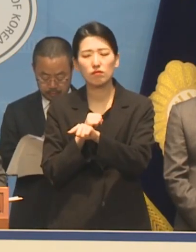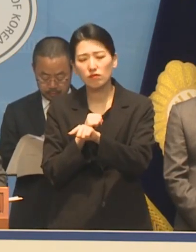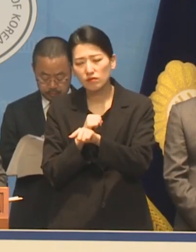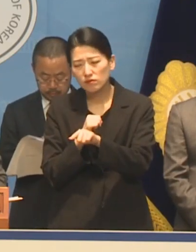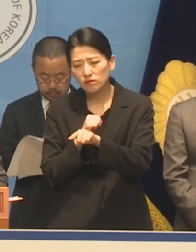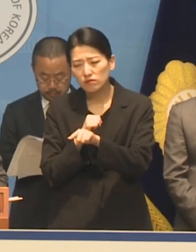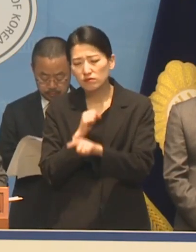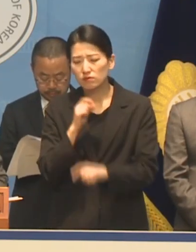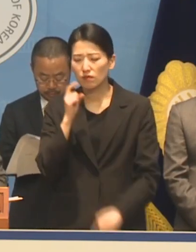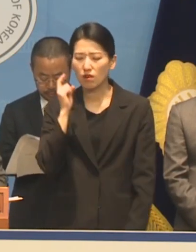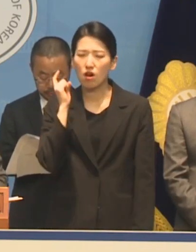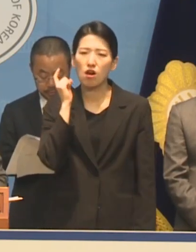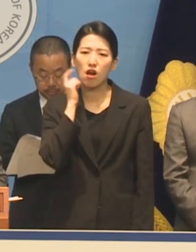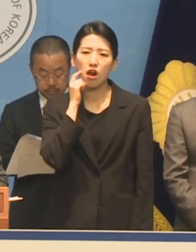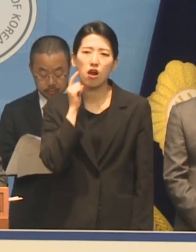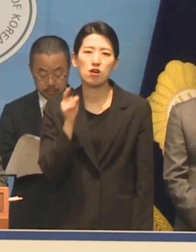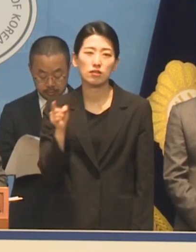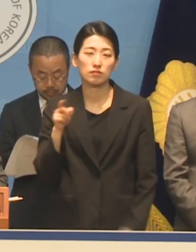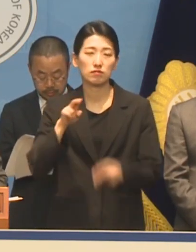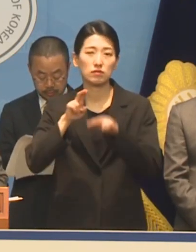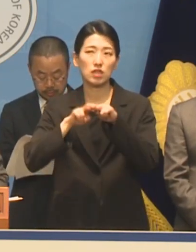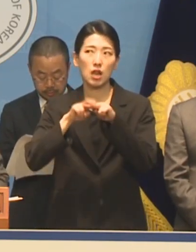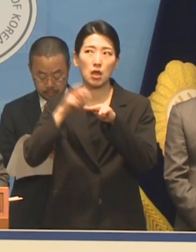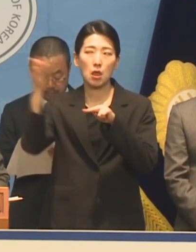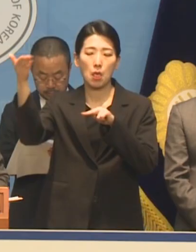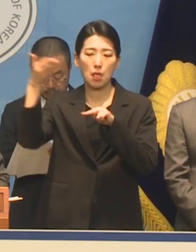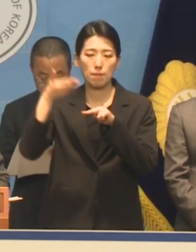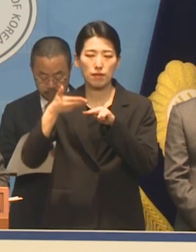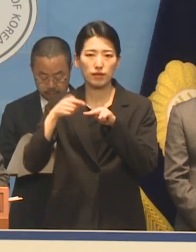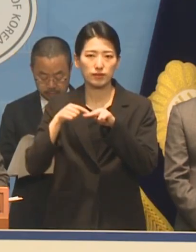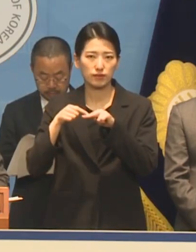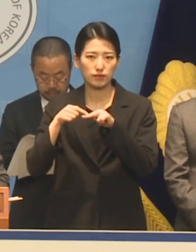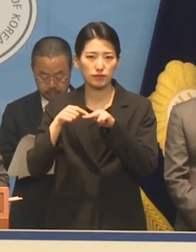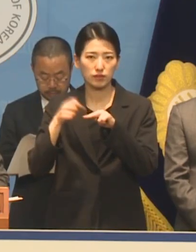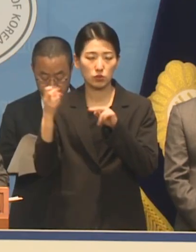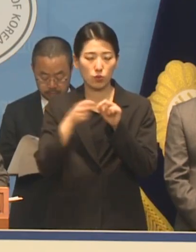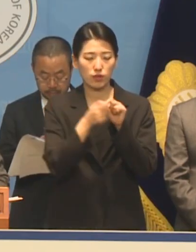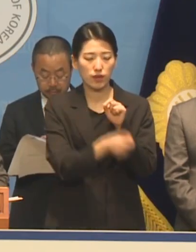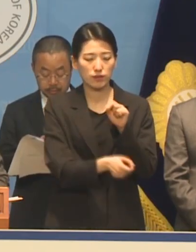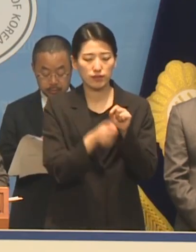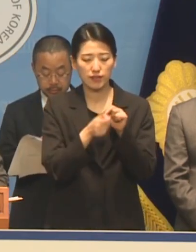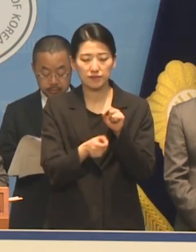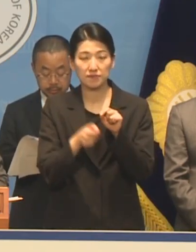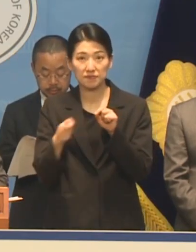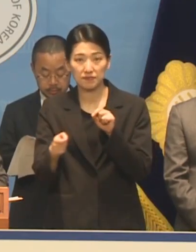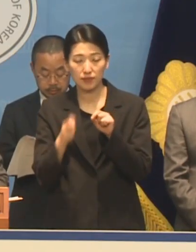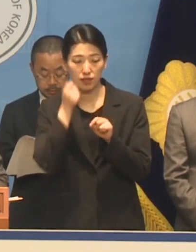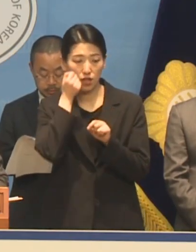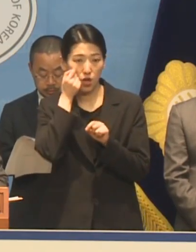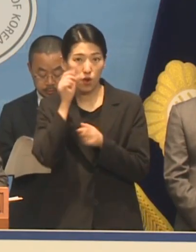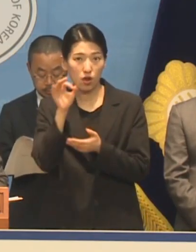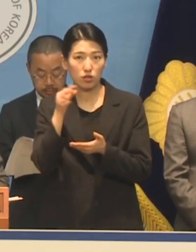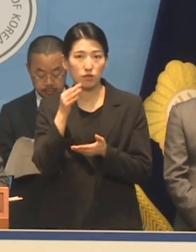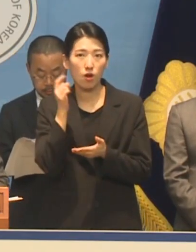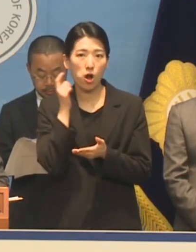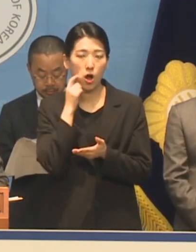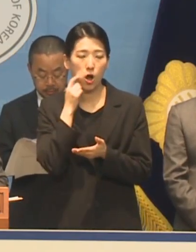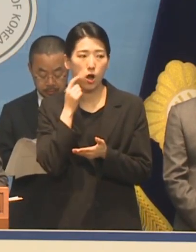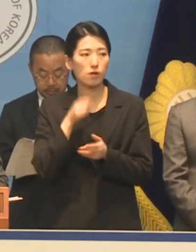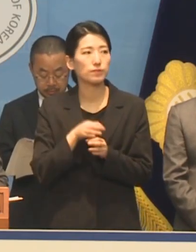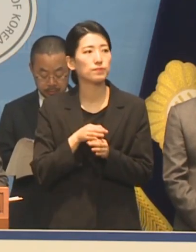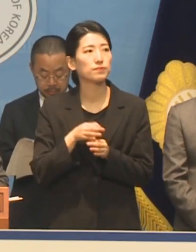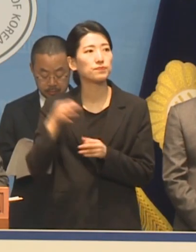거짓으로 사실은 직위를 부여를 하고 여러 가지 계열사를 통해서 월급을 허위로 지급을